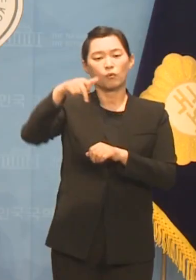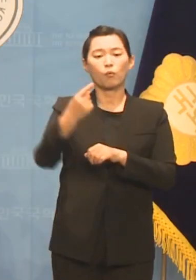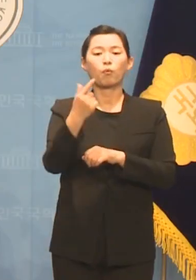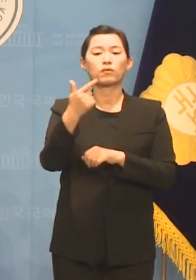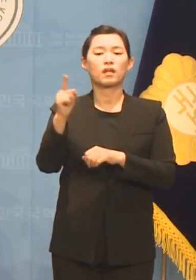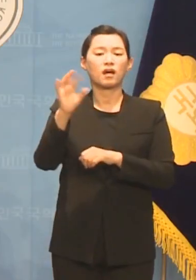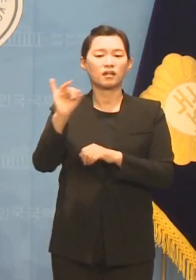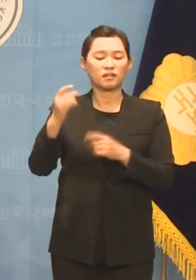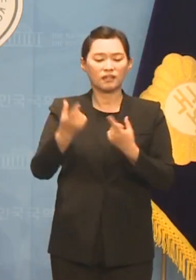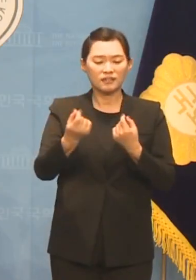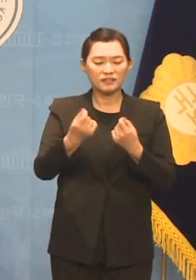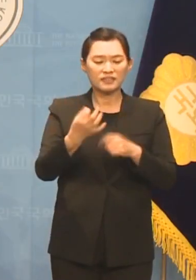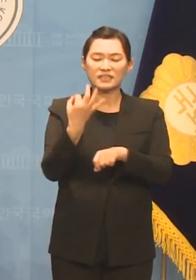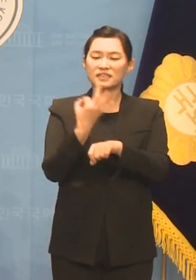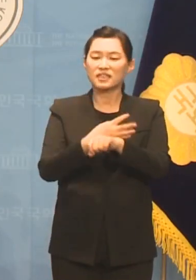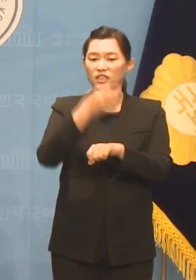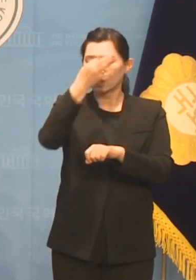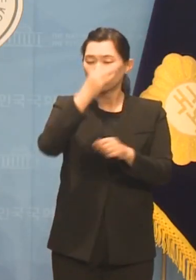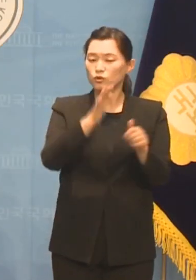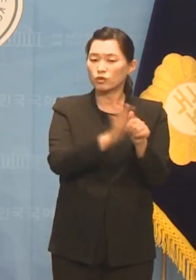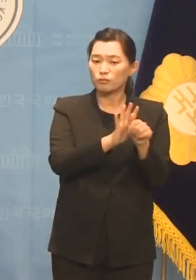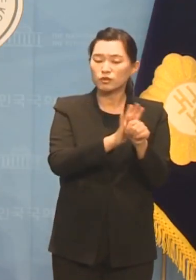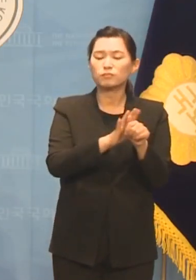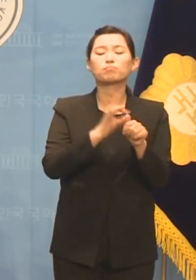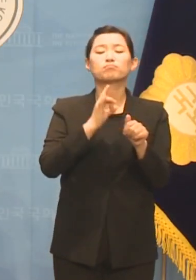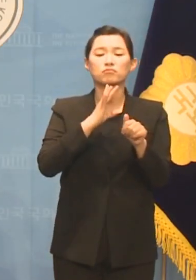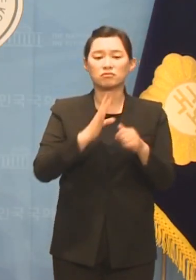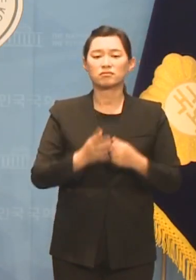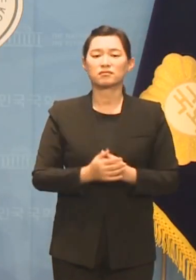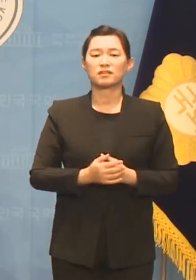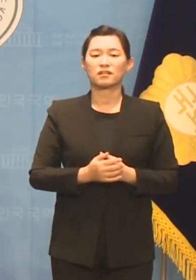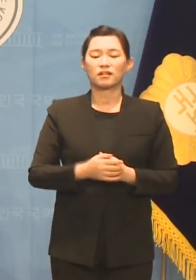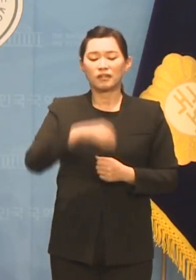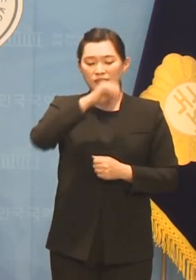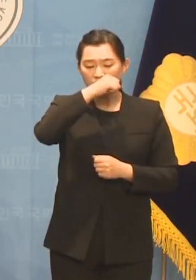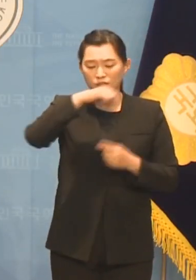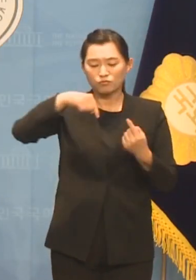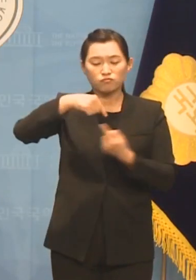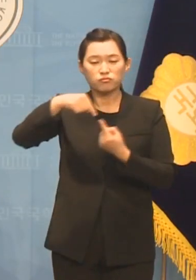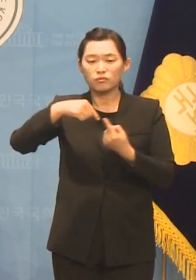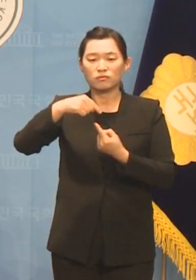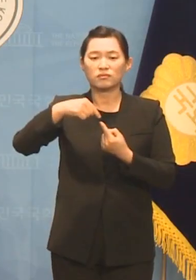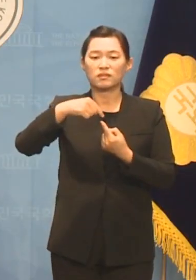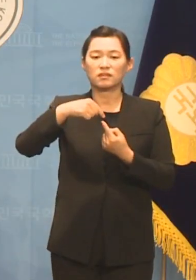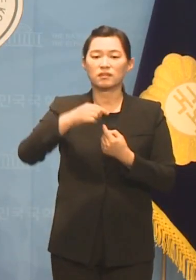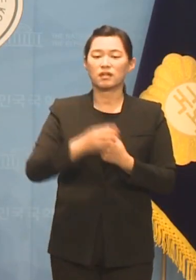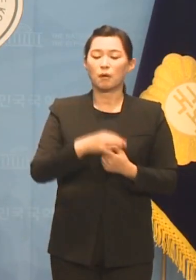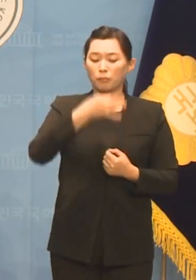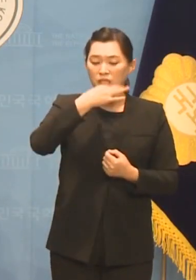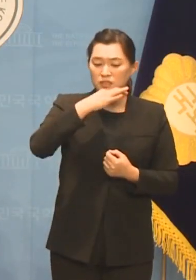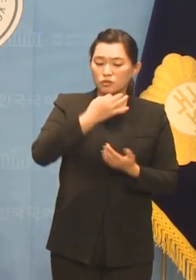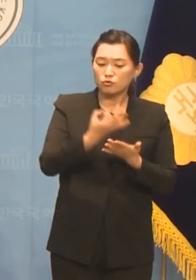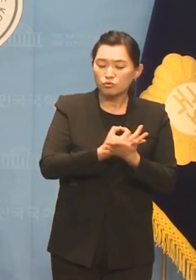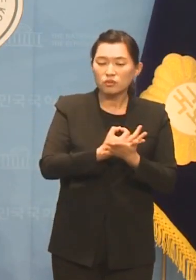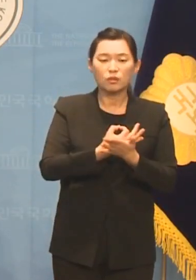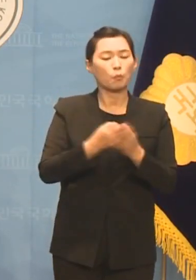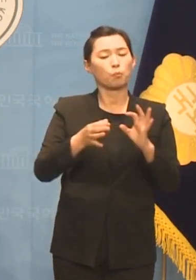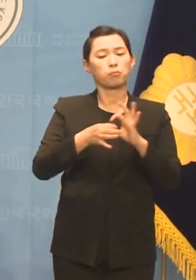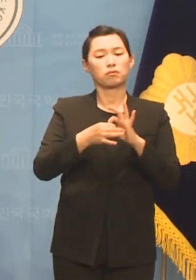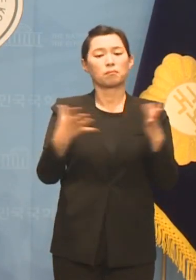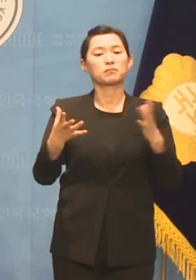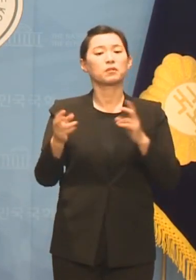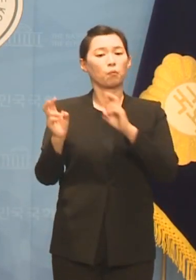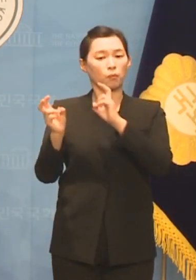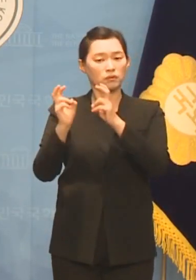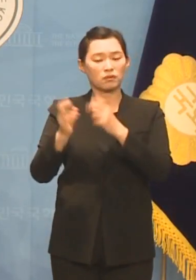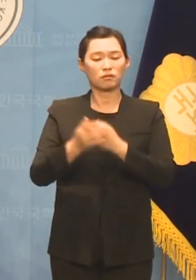단순히 기술 서비스와 플랫폼을 제공할 뿐 예산 운용이나 이자 수익과 무관한